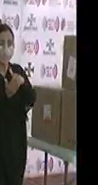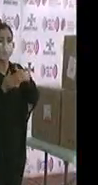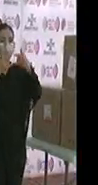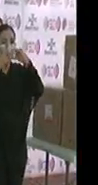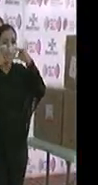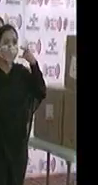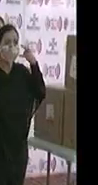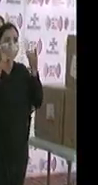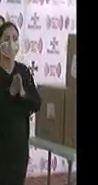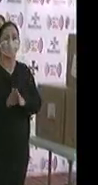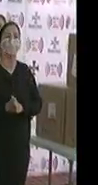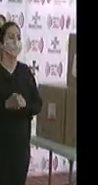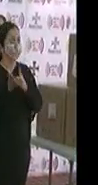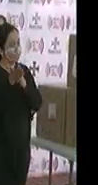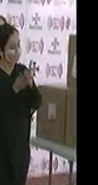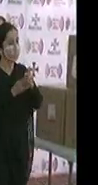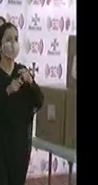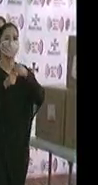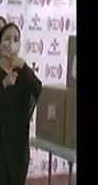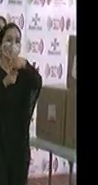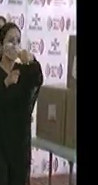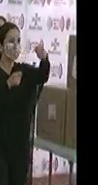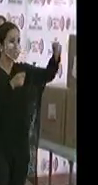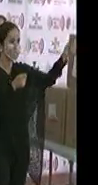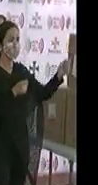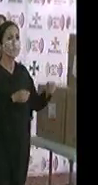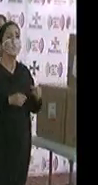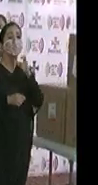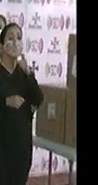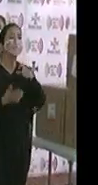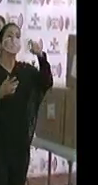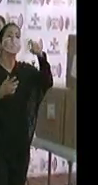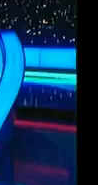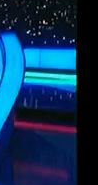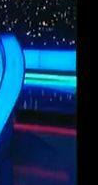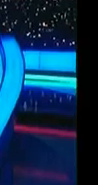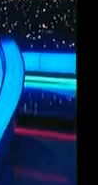van a ser debidamente entregados a quienes más corresponden.